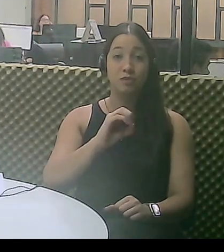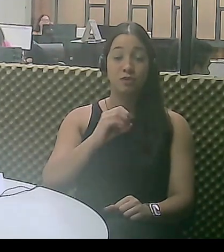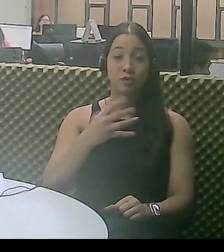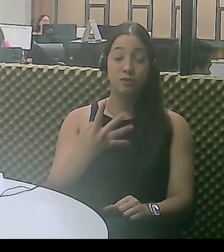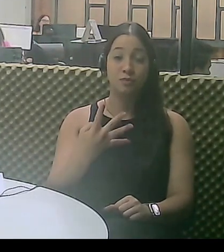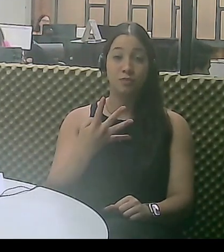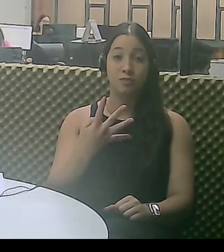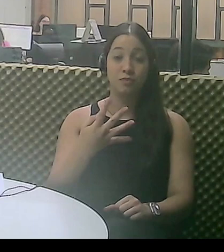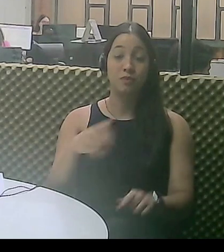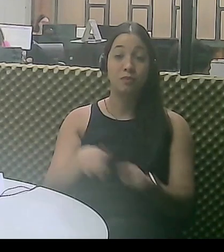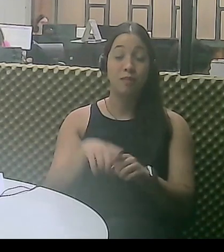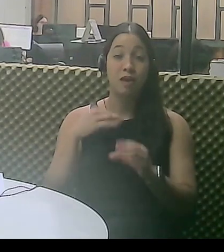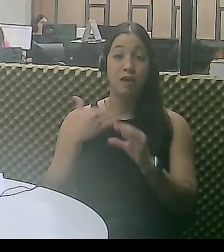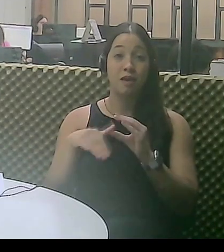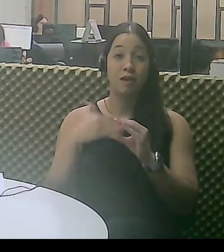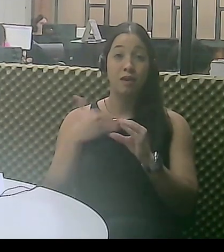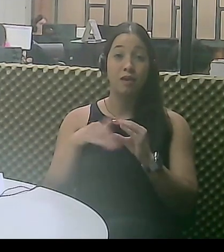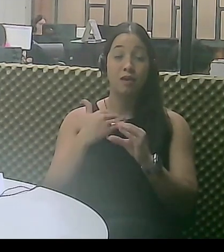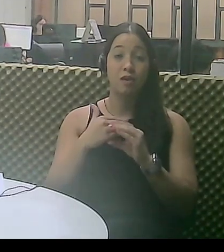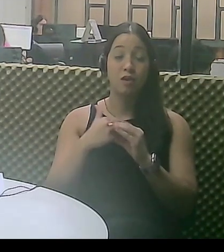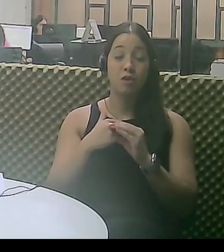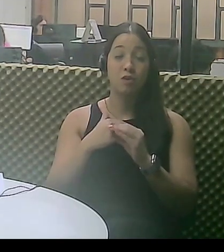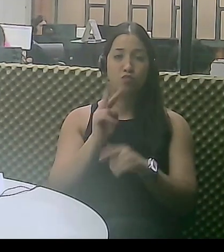34-3239-2804 e pelo e-mail